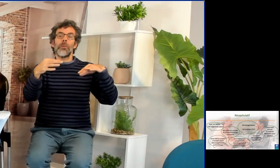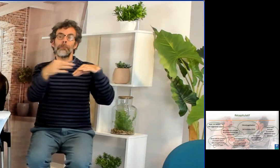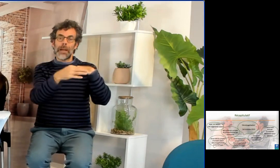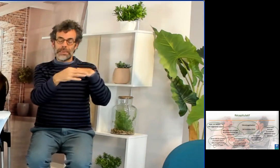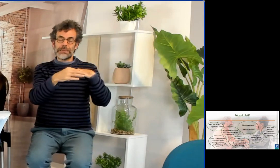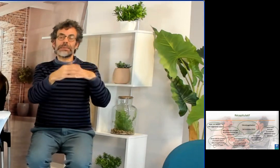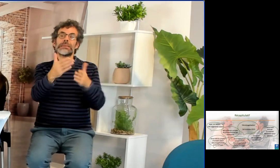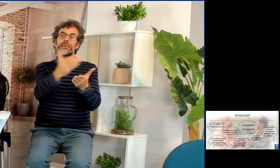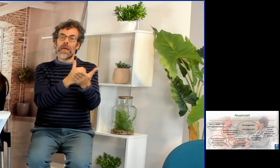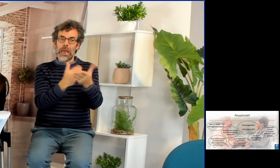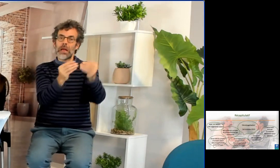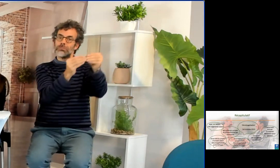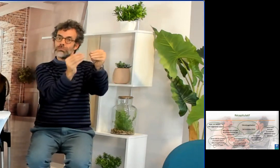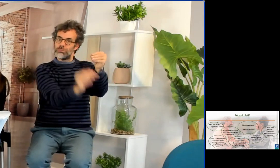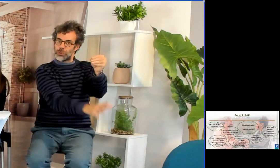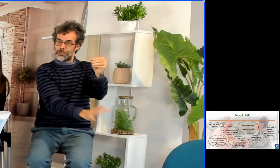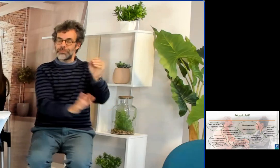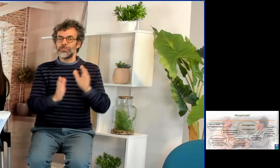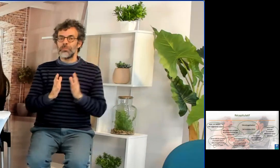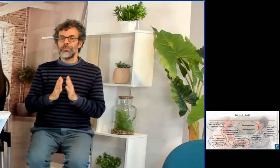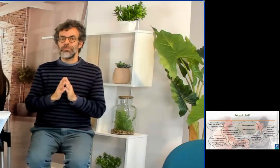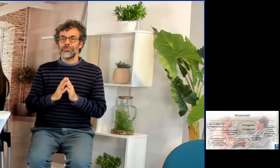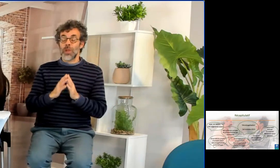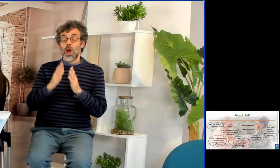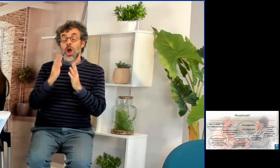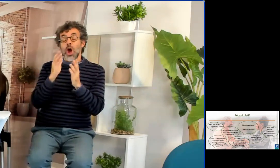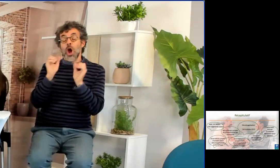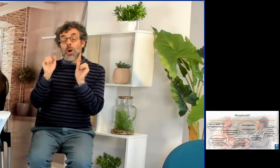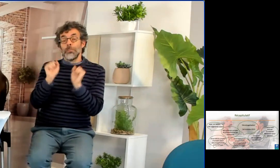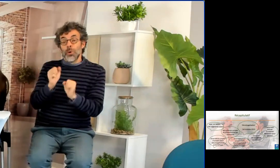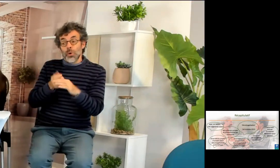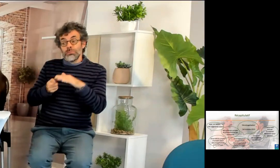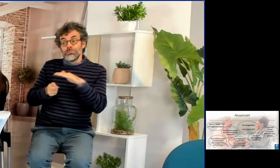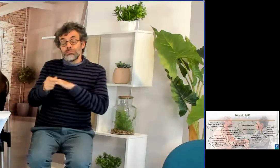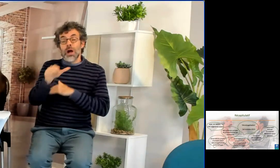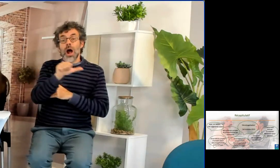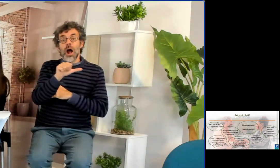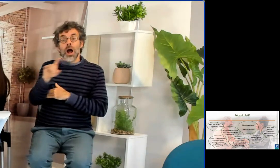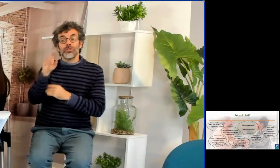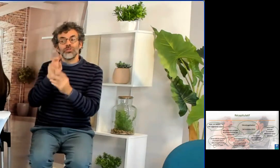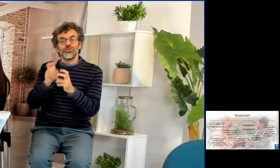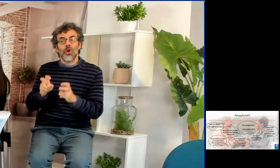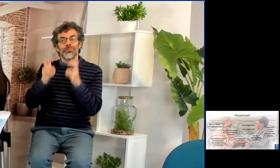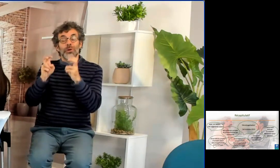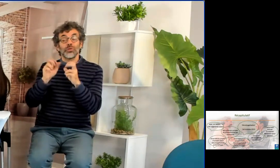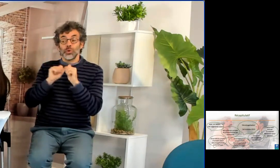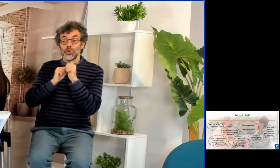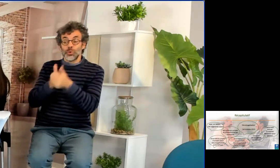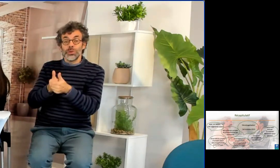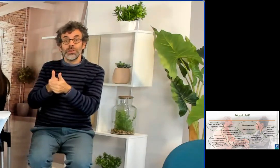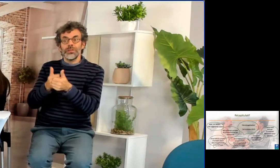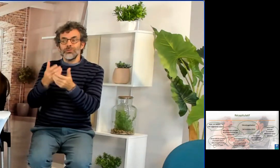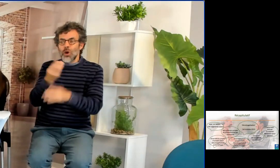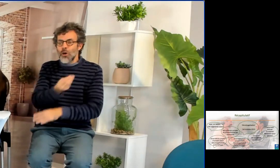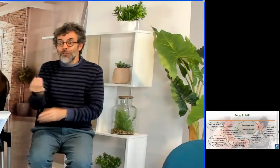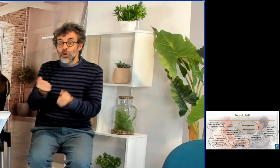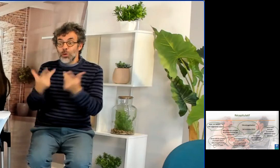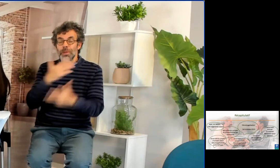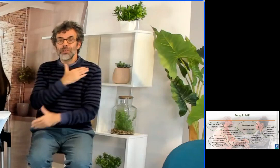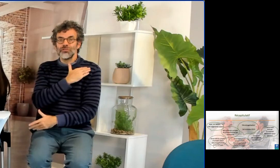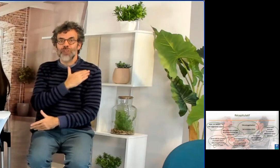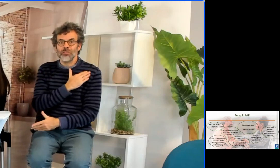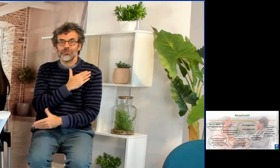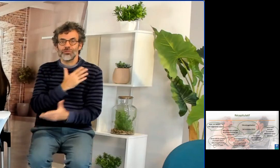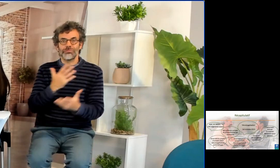être majorée en fonction du nombre d'enfants présents au foyer. Céline, je pense que nous avons fait le tour, qu'on ferait pas un